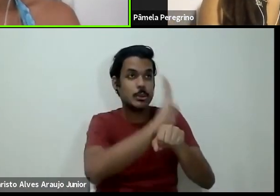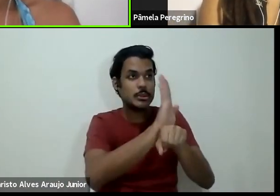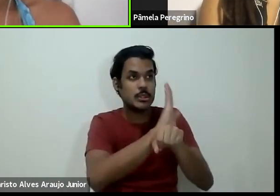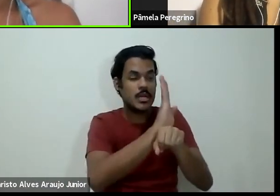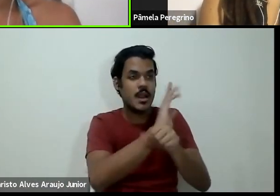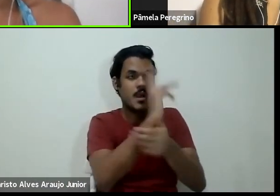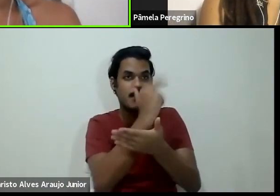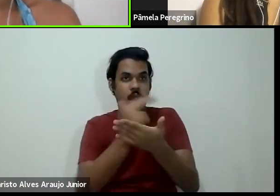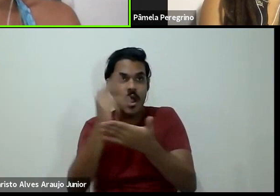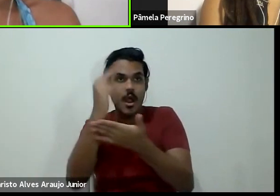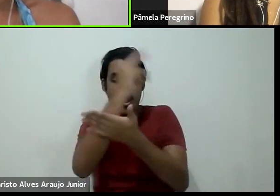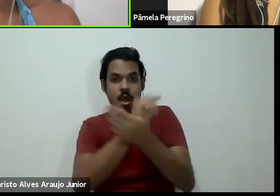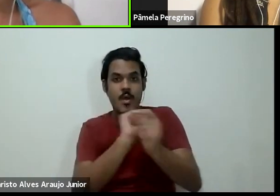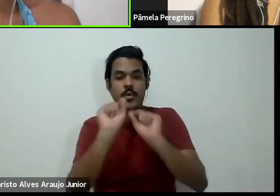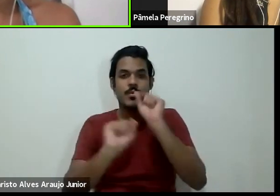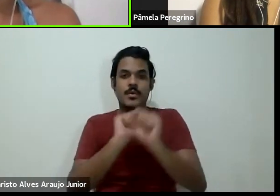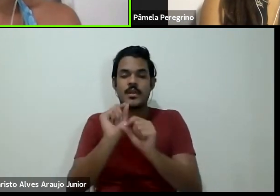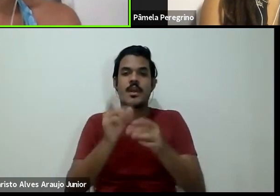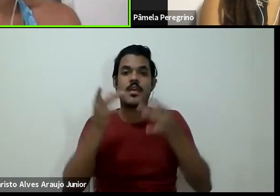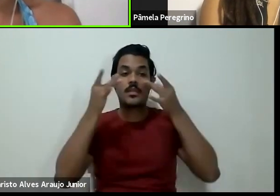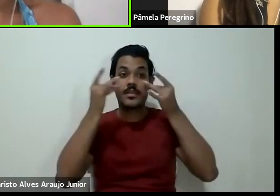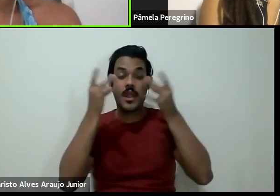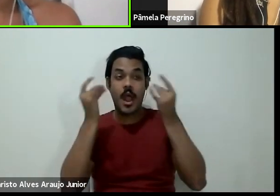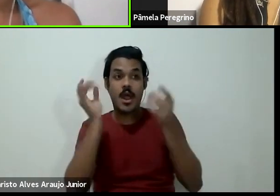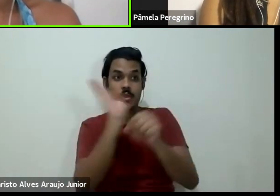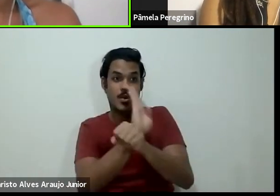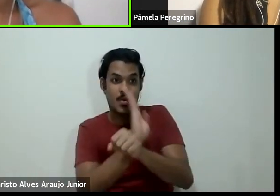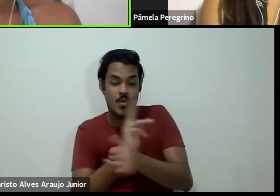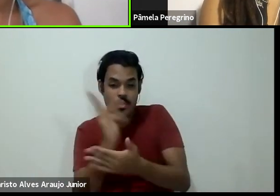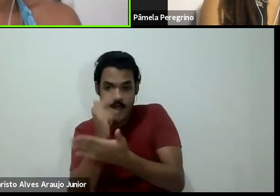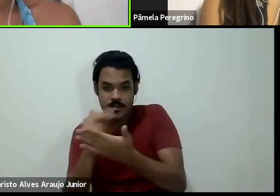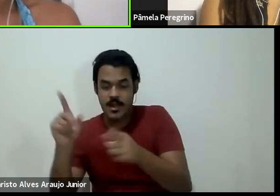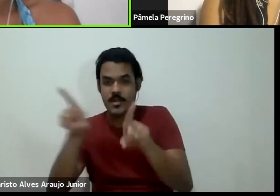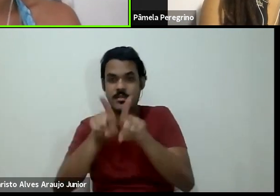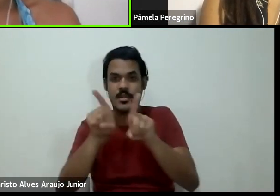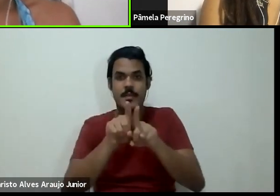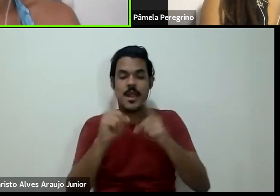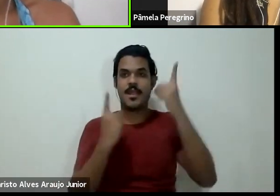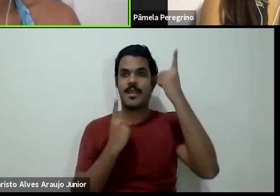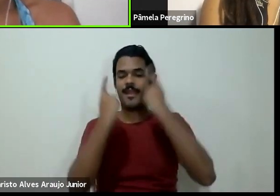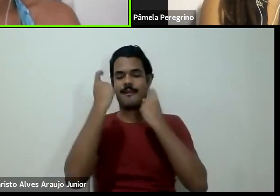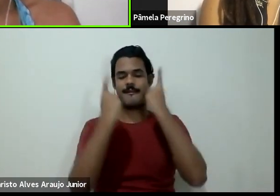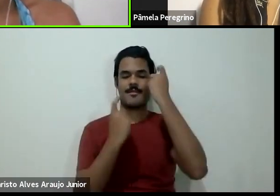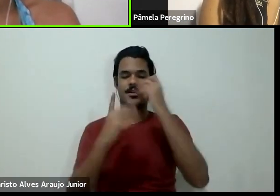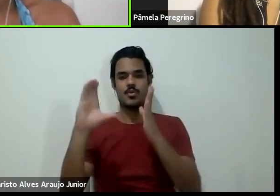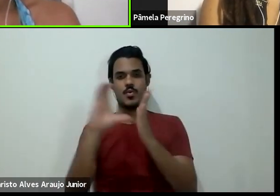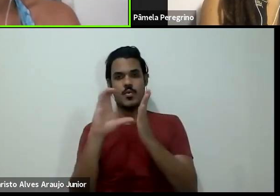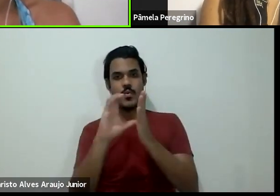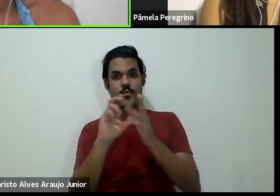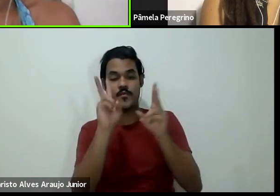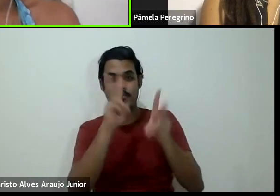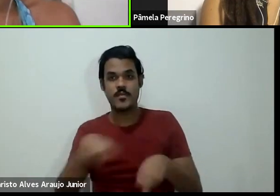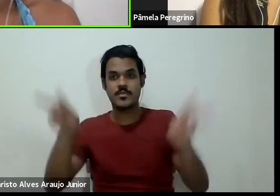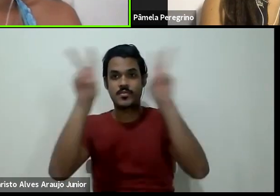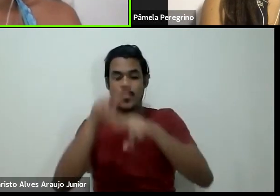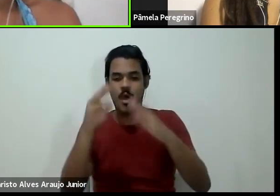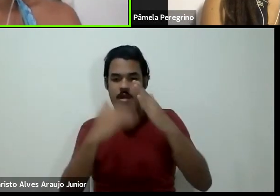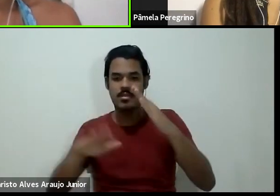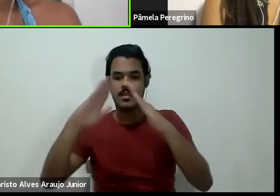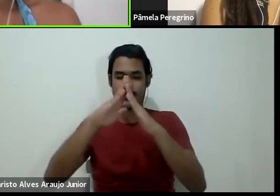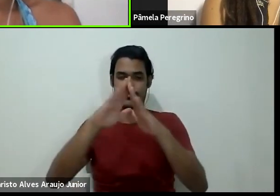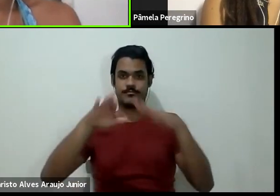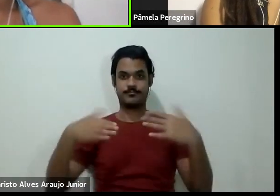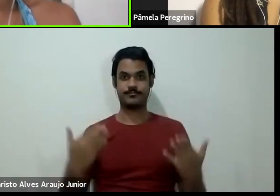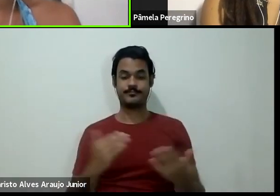stop motion, o teatro de formas animadas e expressões visuais de comunidades tradicionais de povos de terreiro.